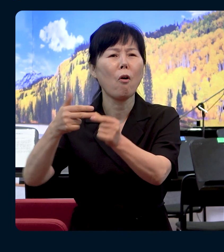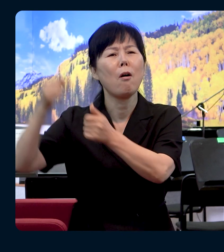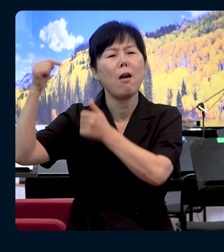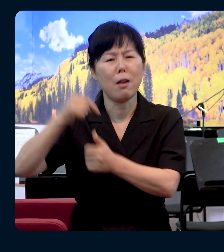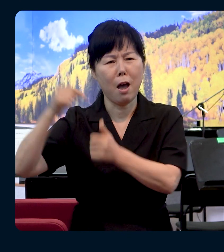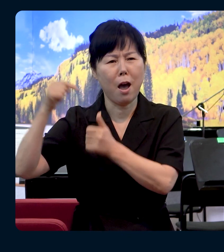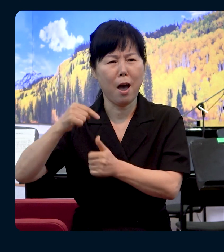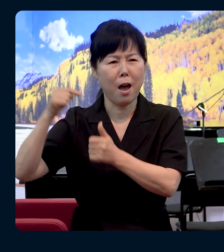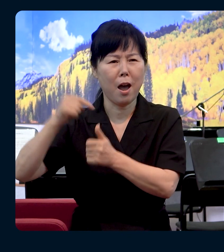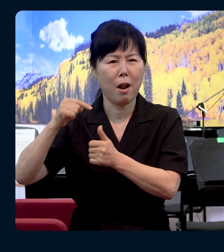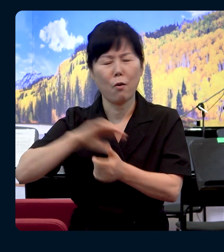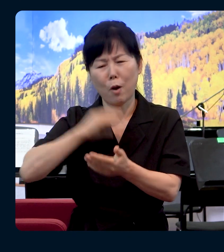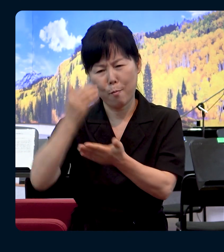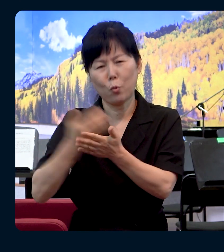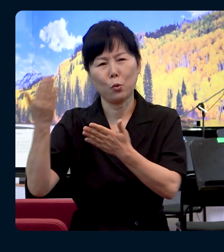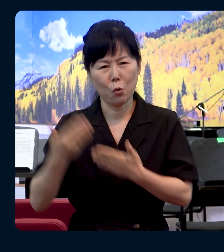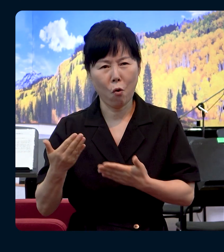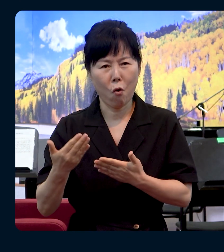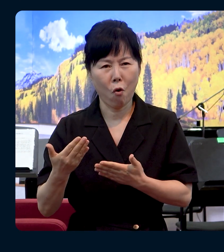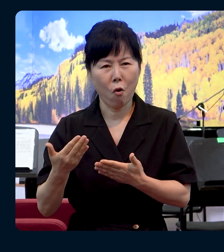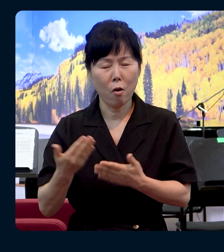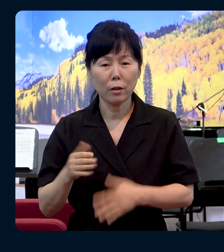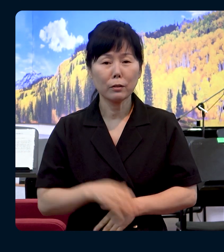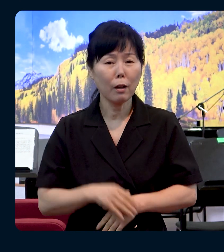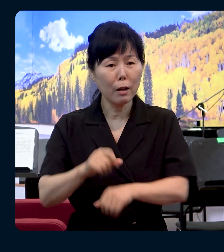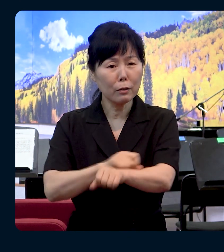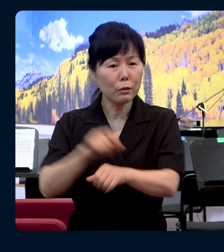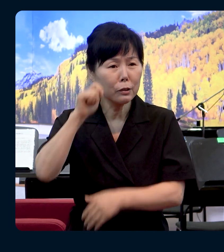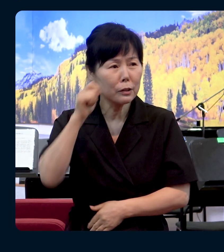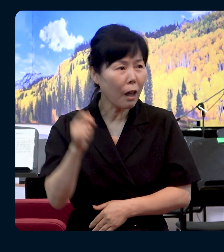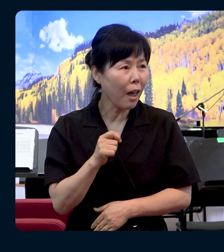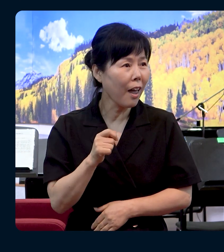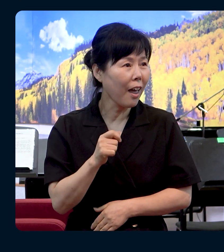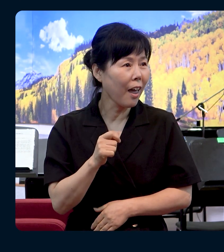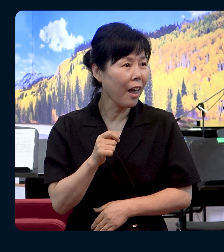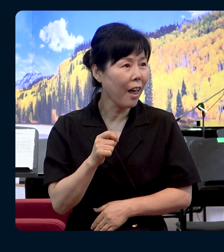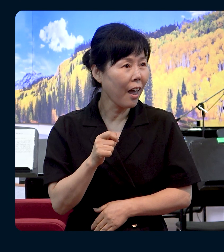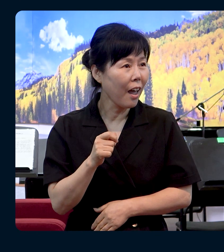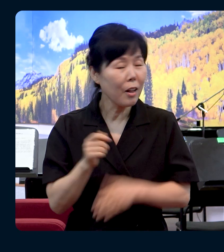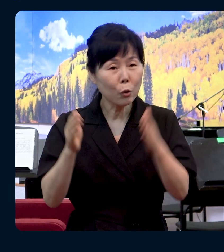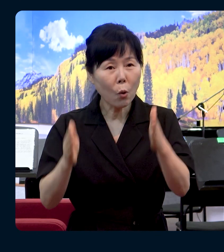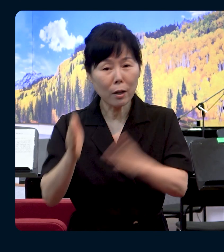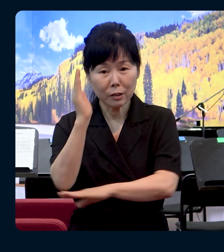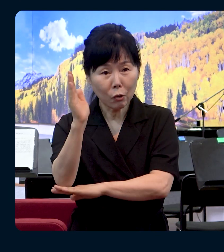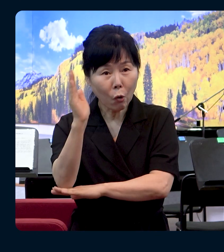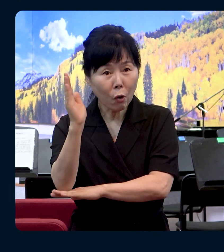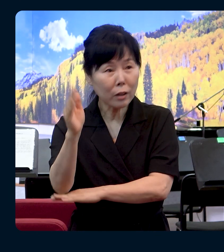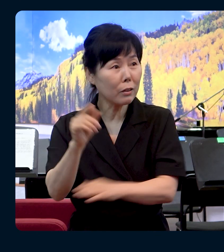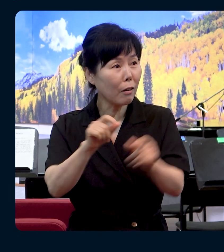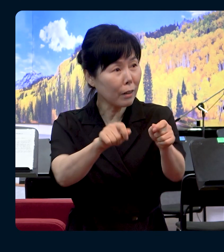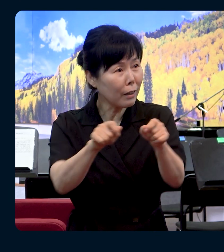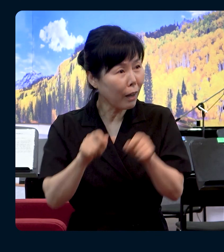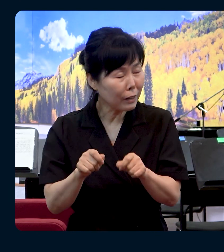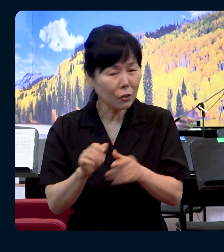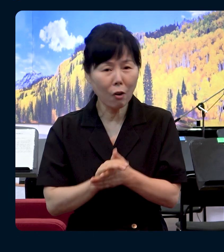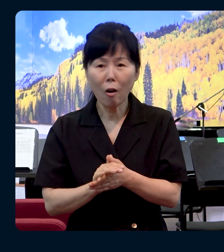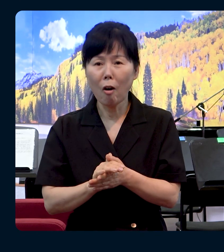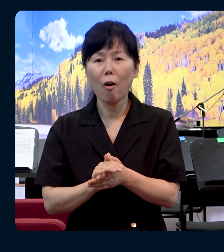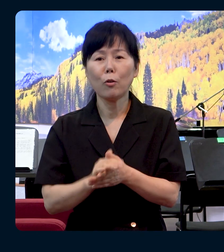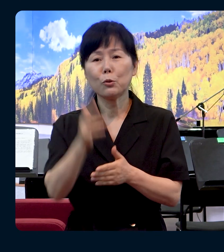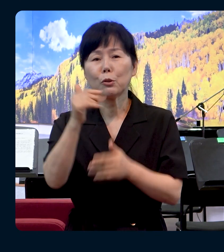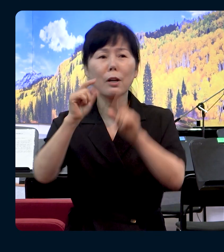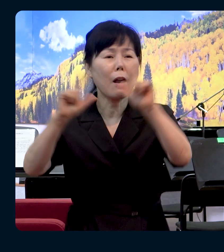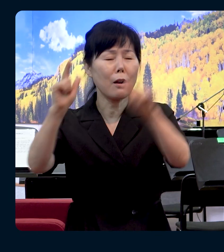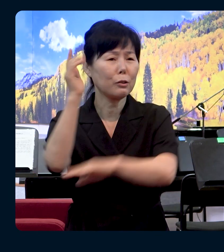거예요. 그런데 여러분 아시지만 특세 기간 동안 했던 것을 주일날 하지는 않지 않습니까? 그러다 보니까